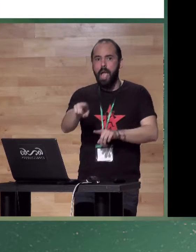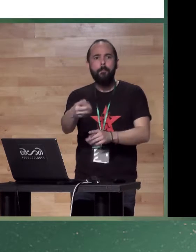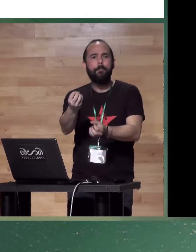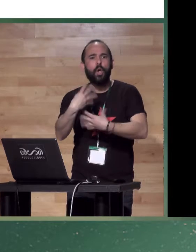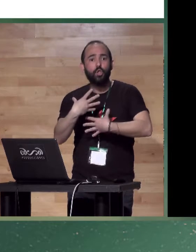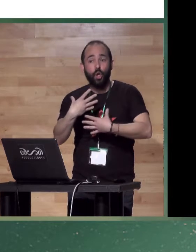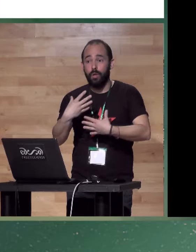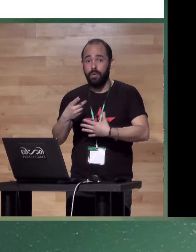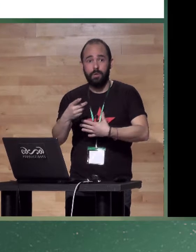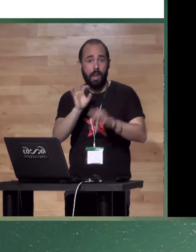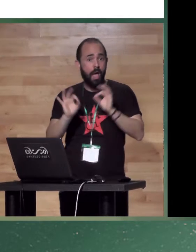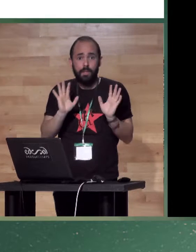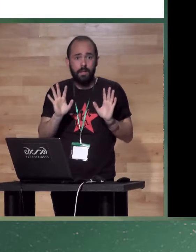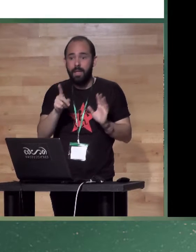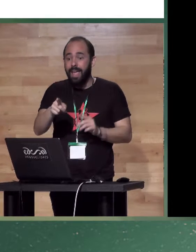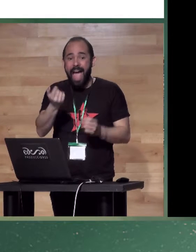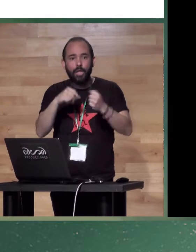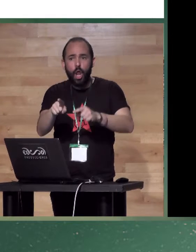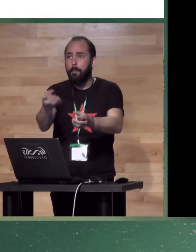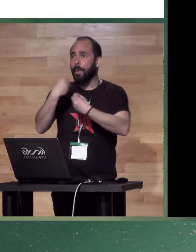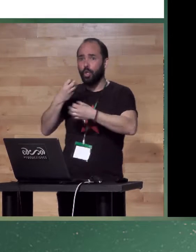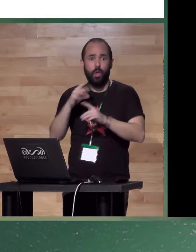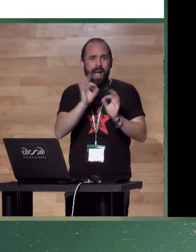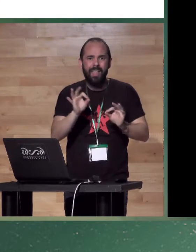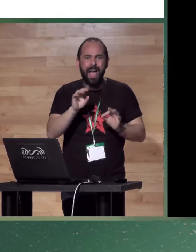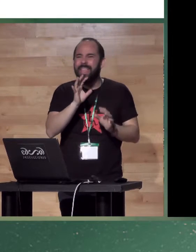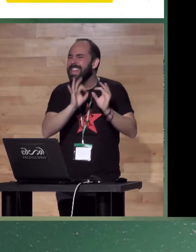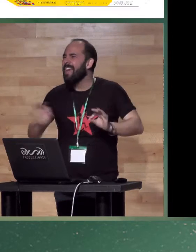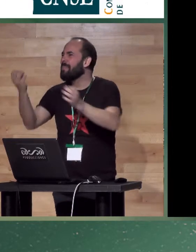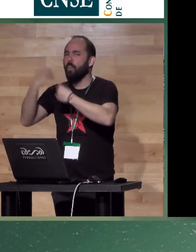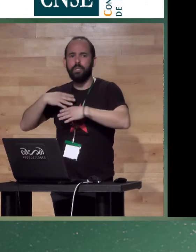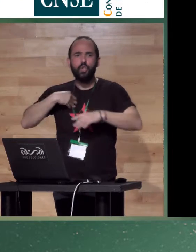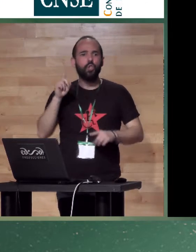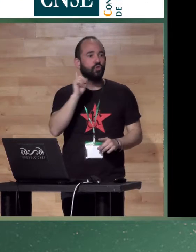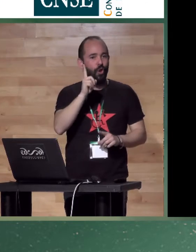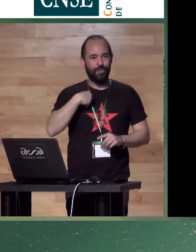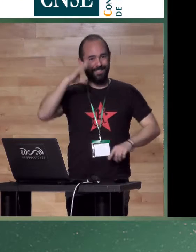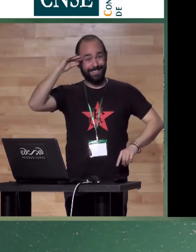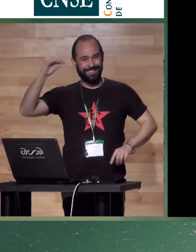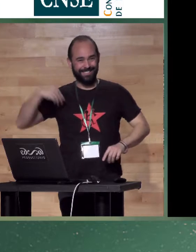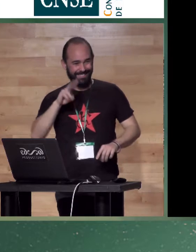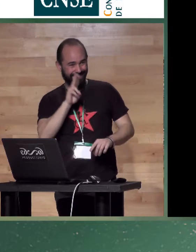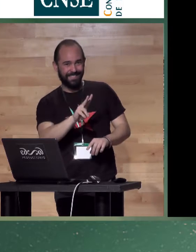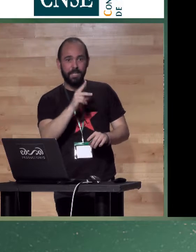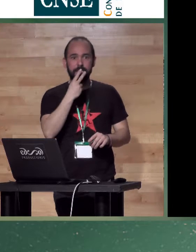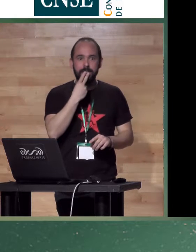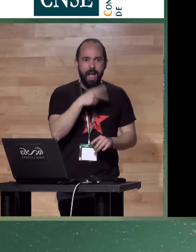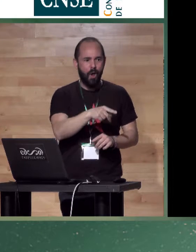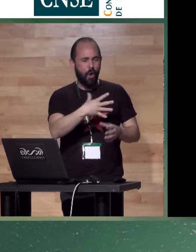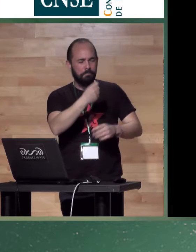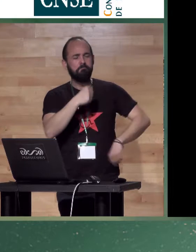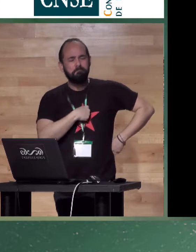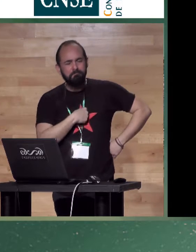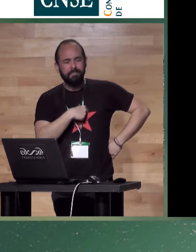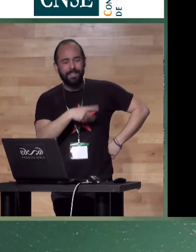problema. Entonces, todo eso me lo cuenta. No me lo ha contado nadie. El actor no me lo ha contado. Nadie me lo ha contado. Pero yo soy